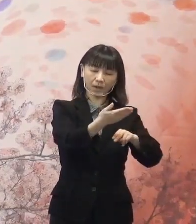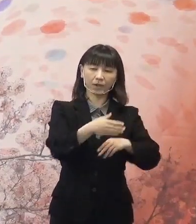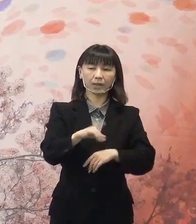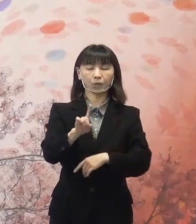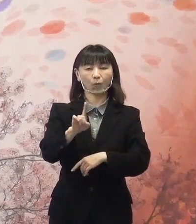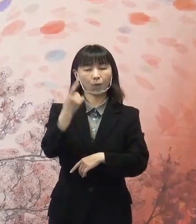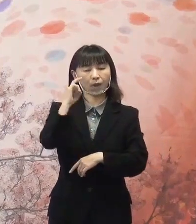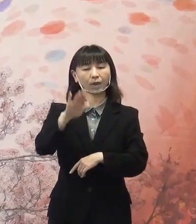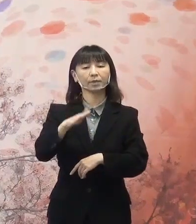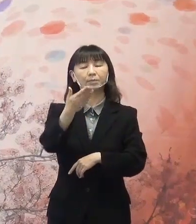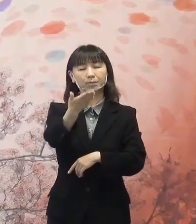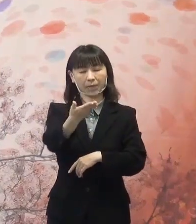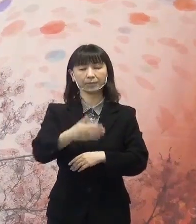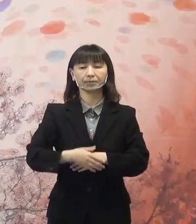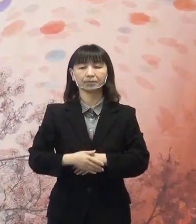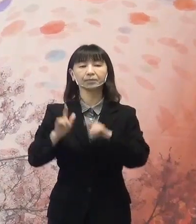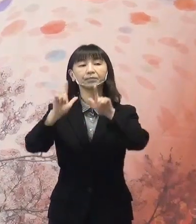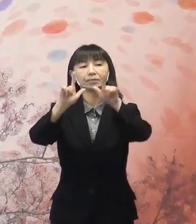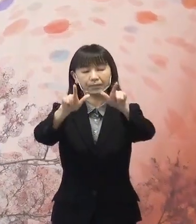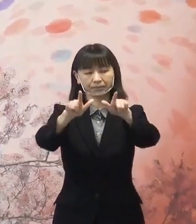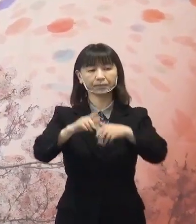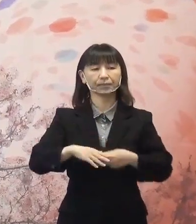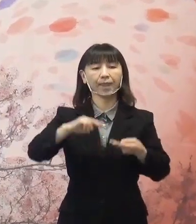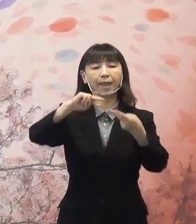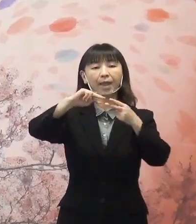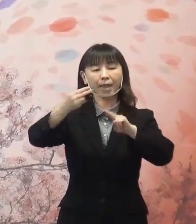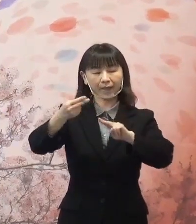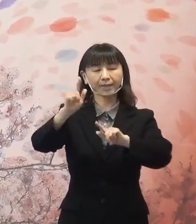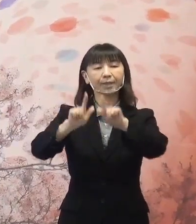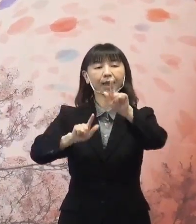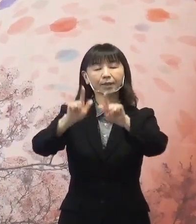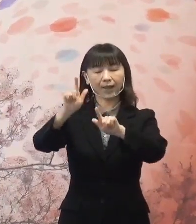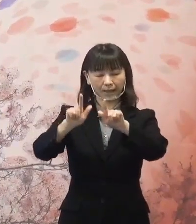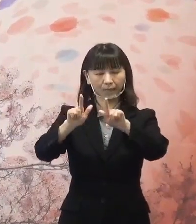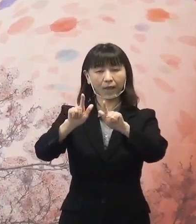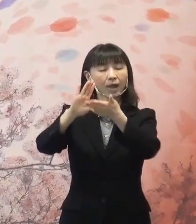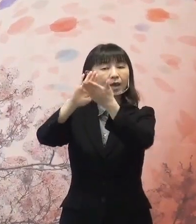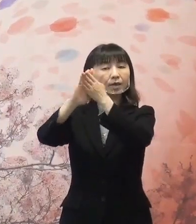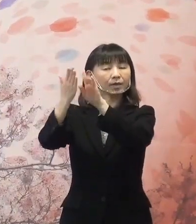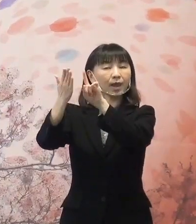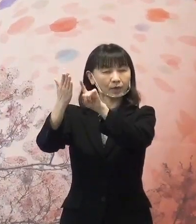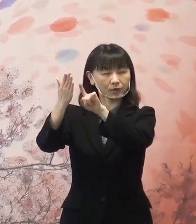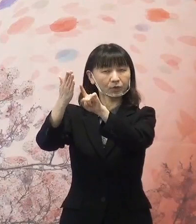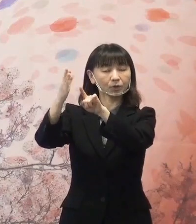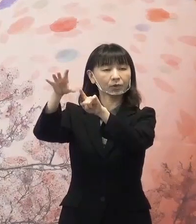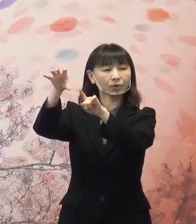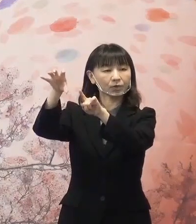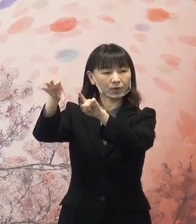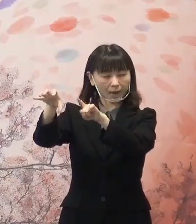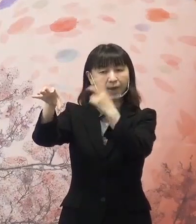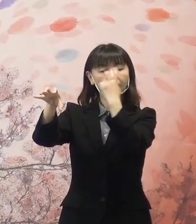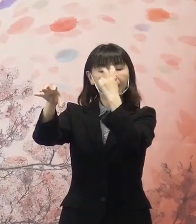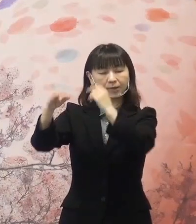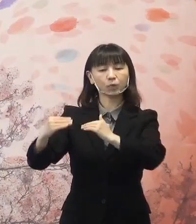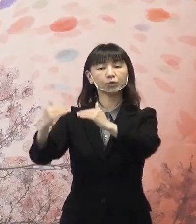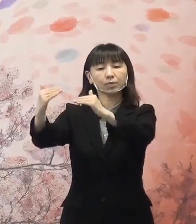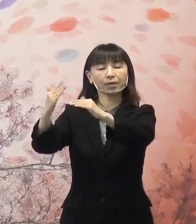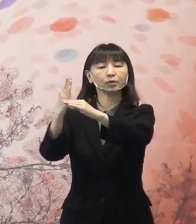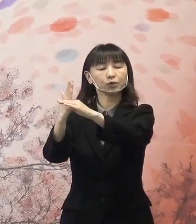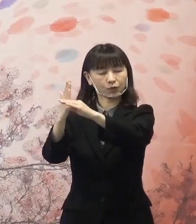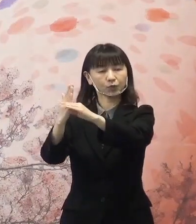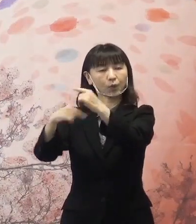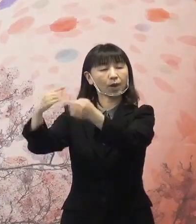ていらっしゃるんでしょうか。 はい、この変異型の検査については県の方で検査を進めておられると伺っております。今の